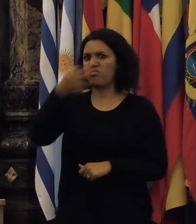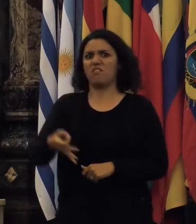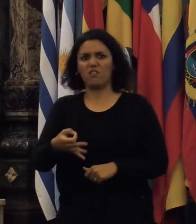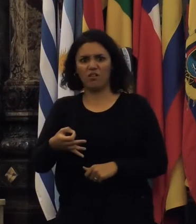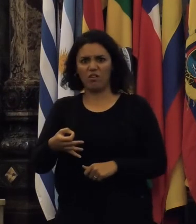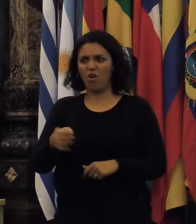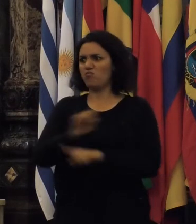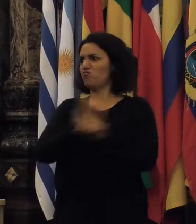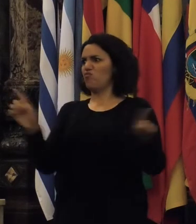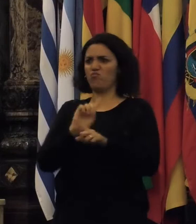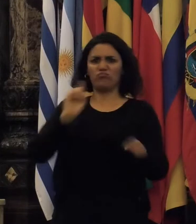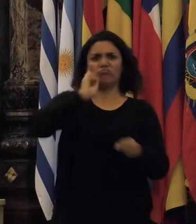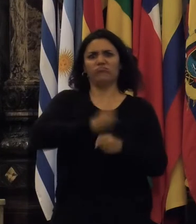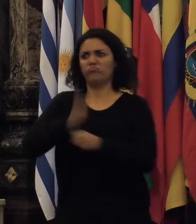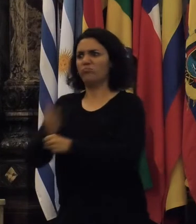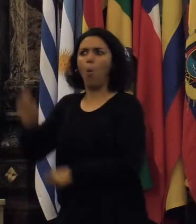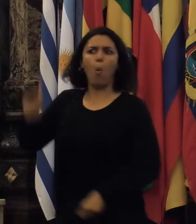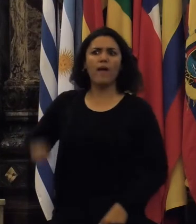las disposiciones son del juez.